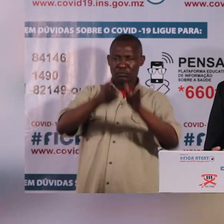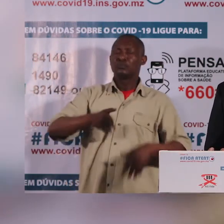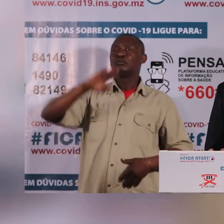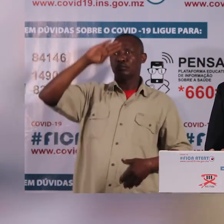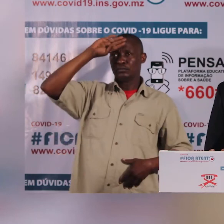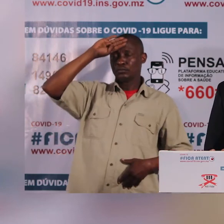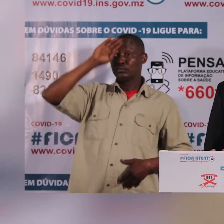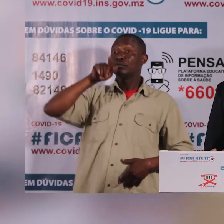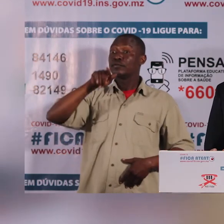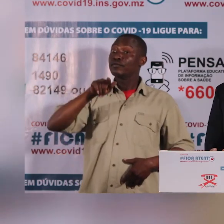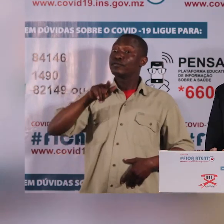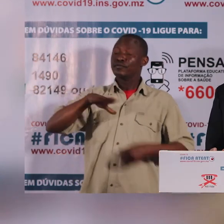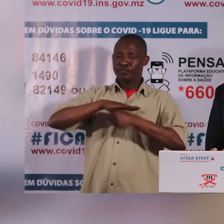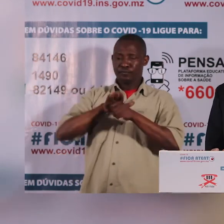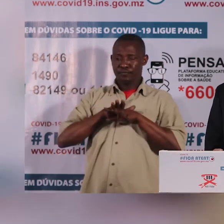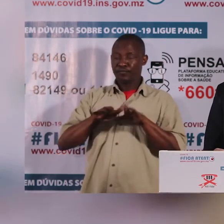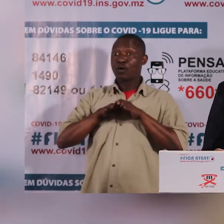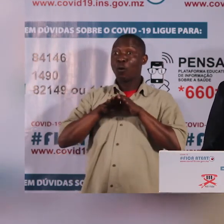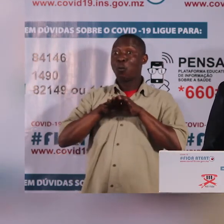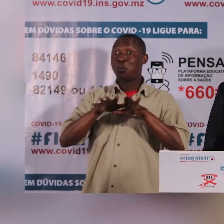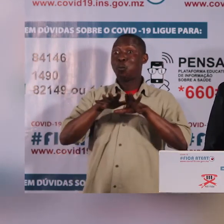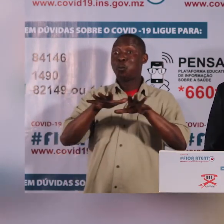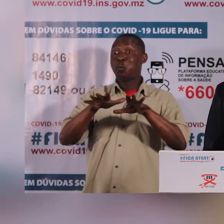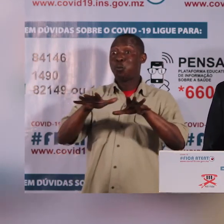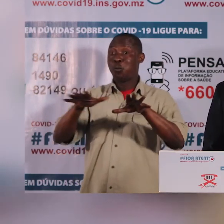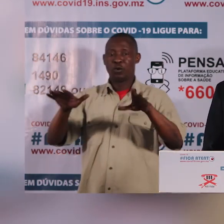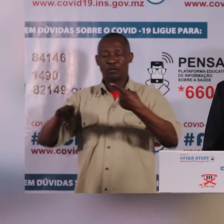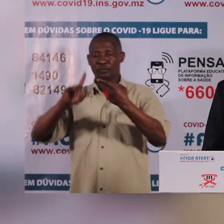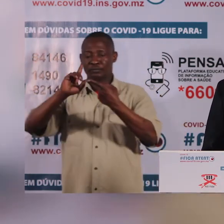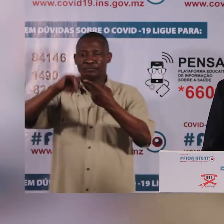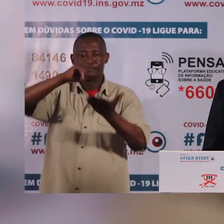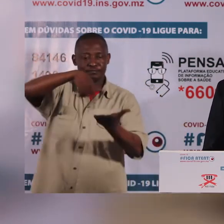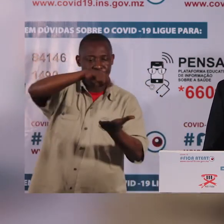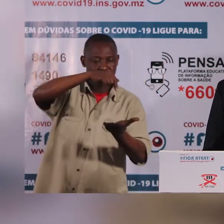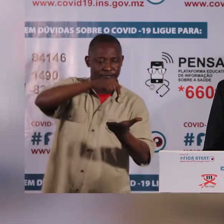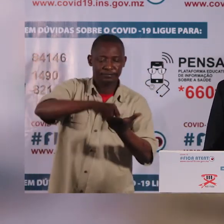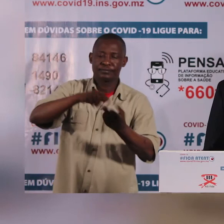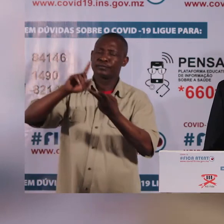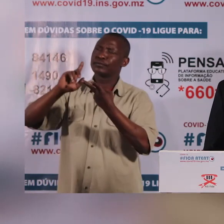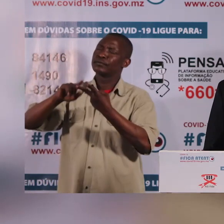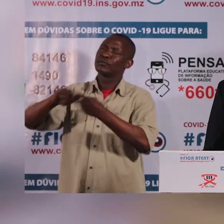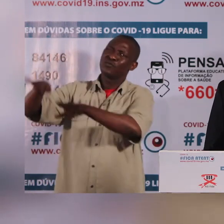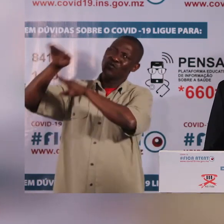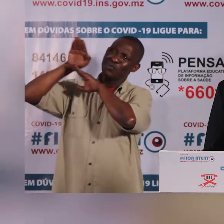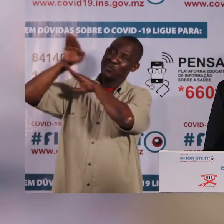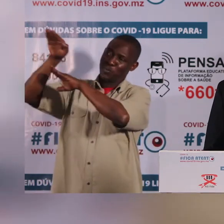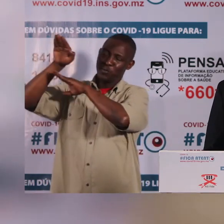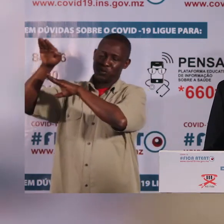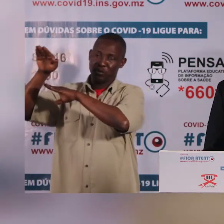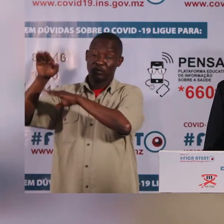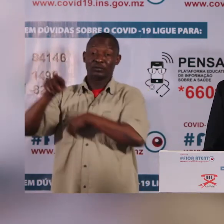com uma mistura de epidemias em zonas urbanas e casos em zonas rurais, pode necessitar de um